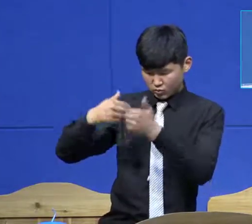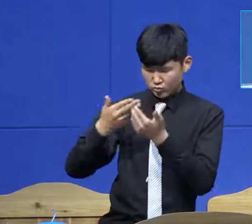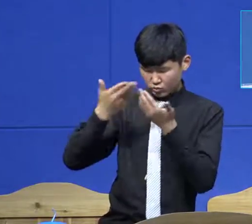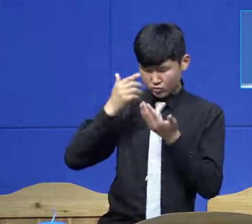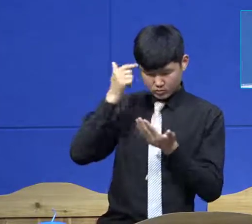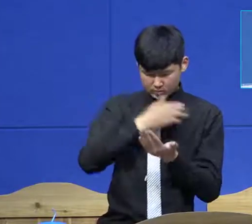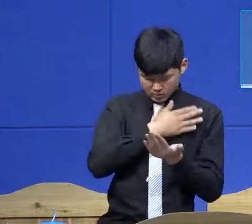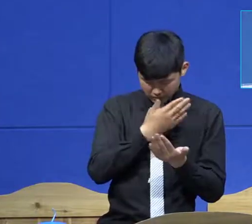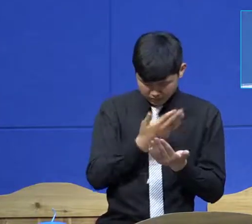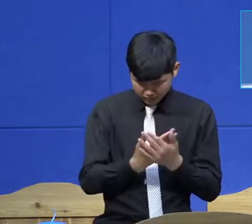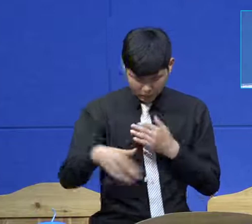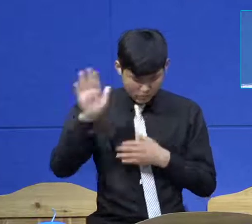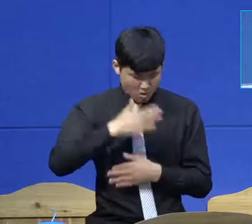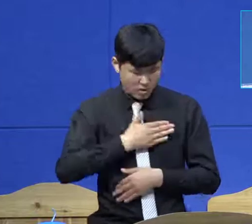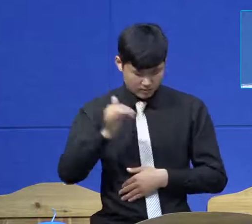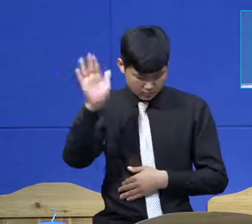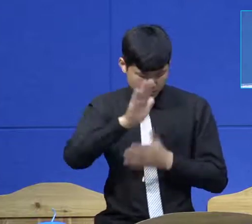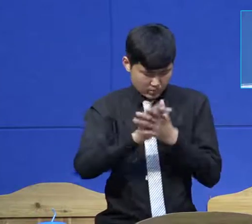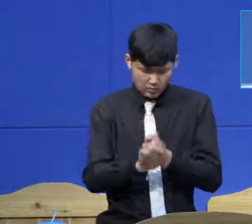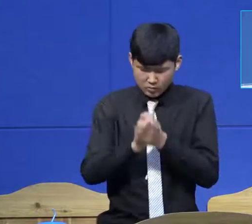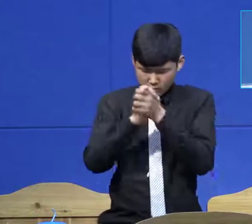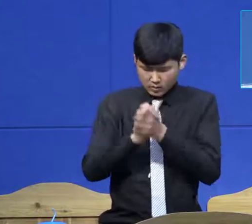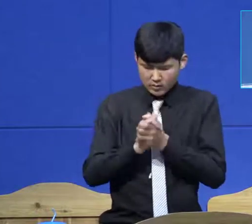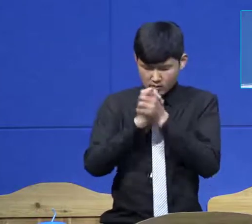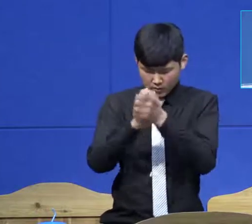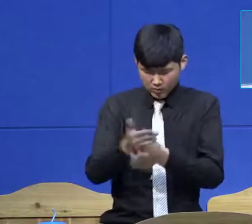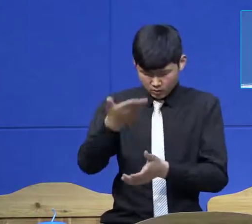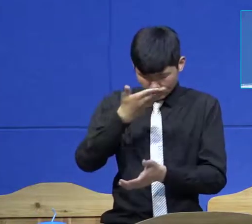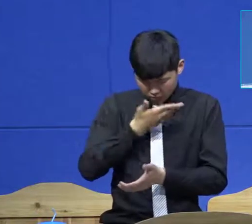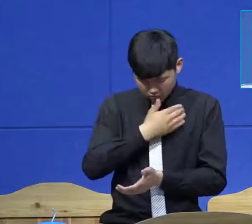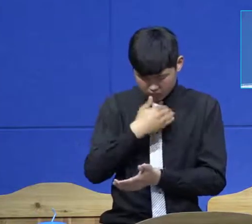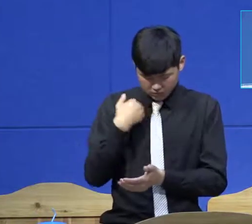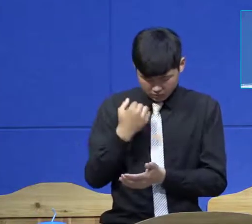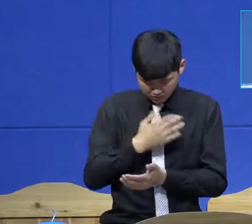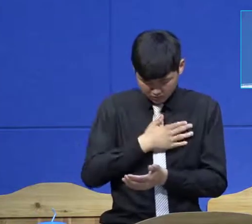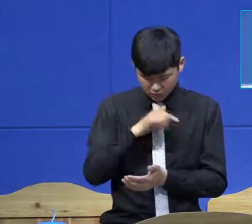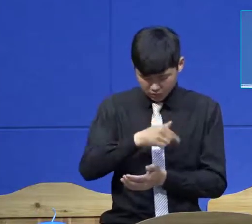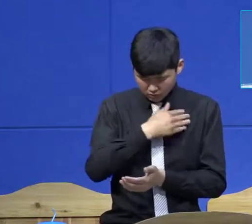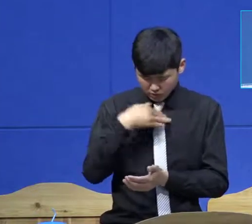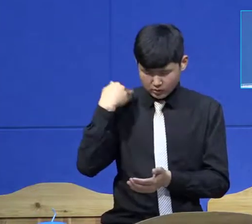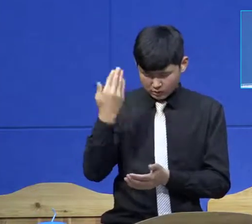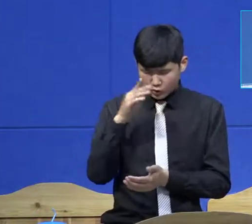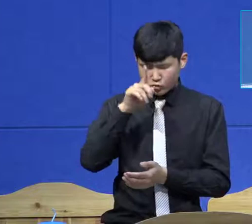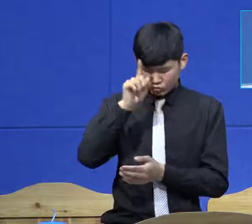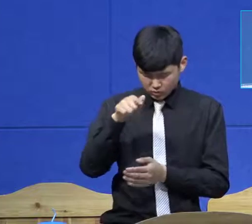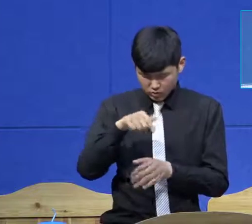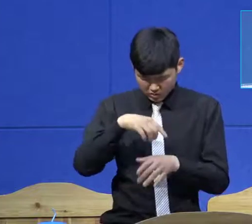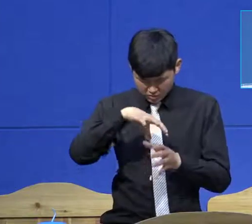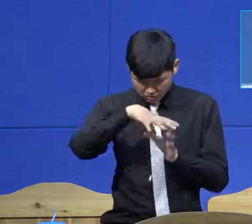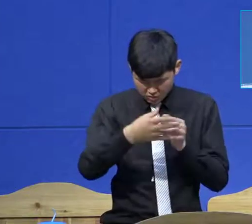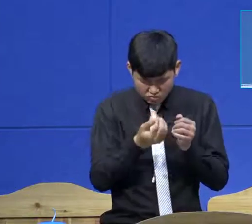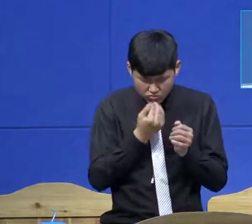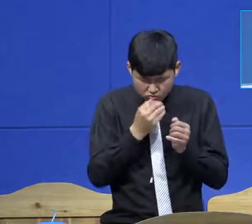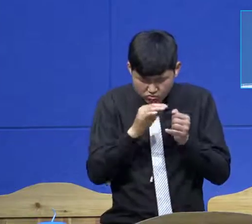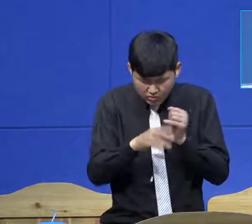мөнх найдварыг өгсөн эзэн минь, одоо эзэн таны зөвшөөрсөн энэлхий дээрх үлдсэн хэсэг хугацааны